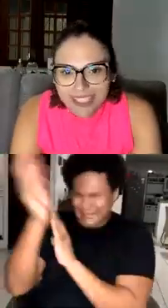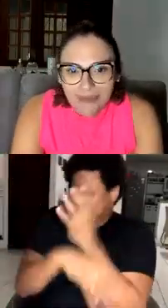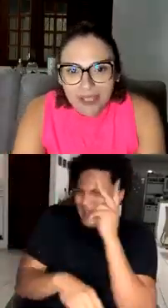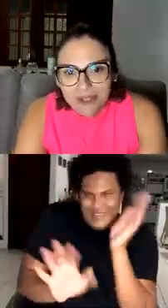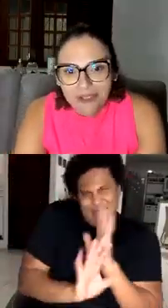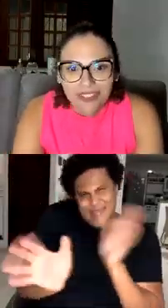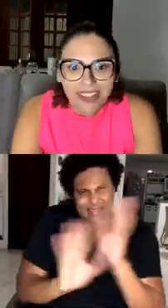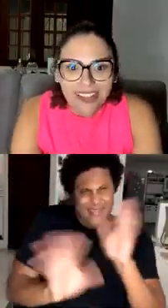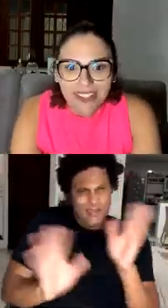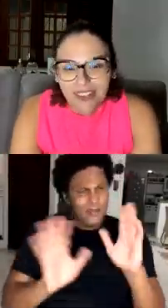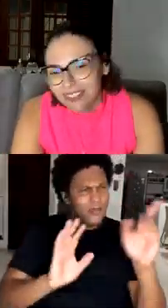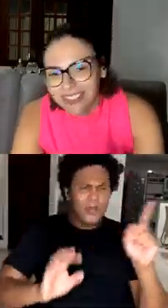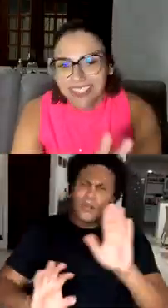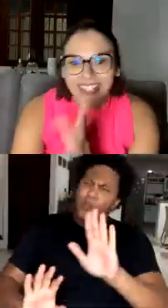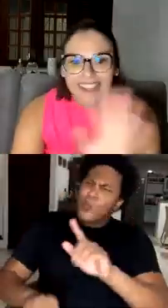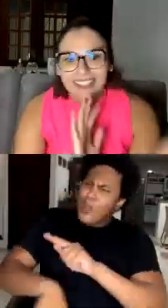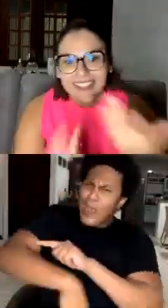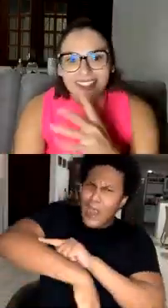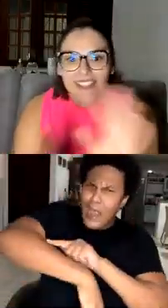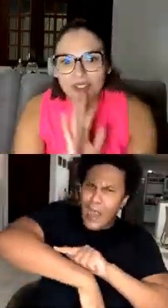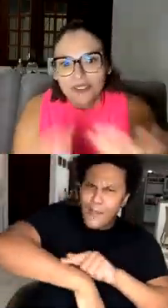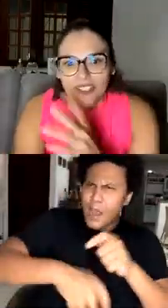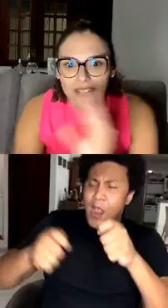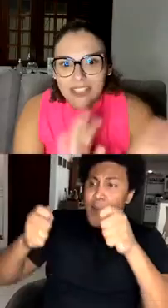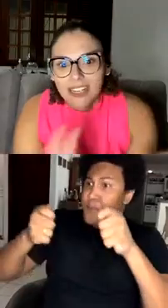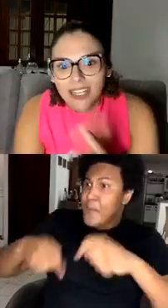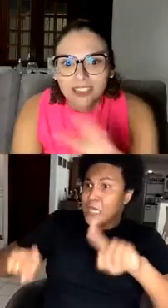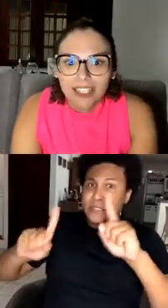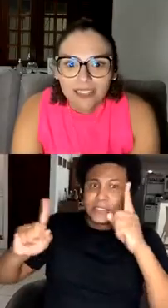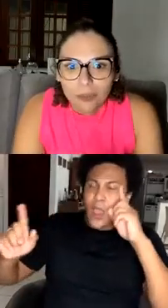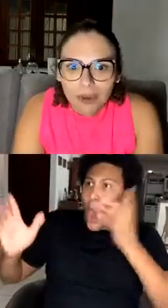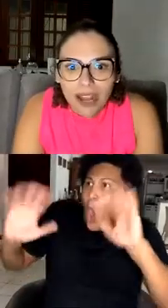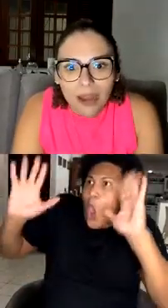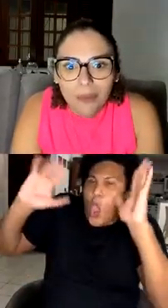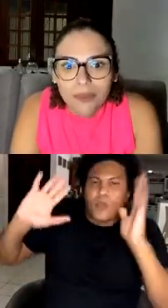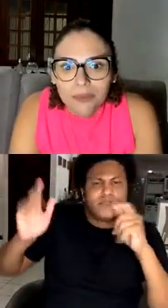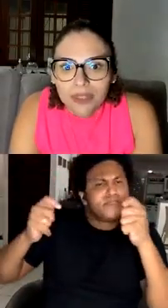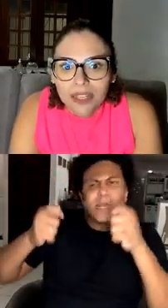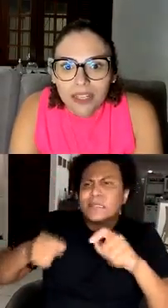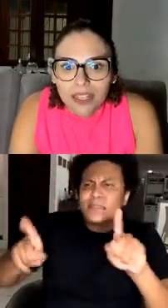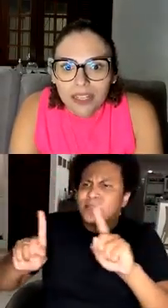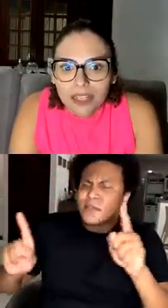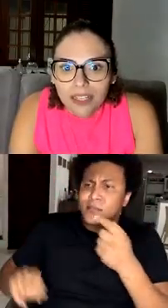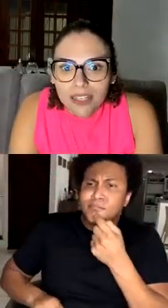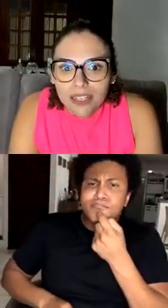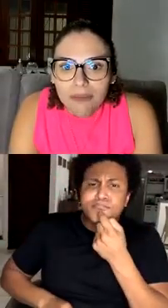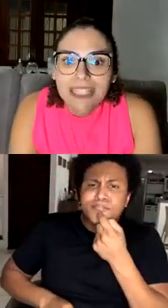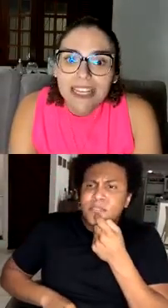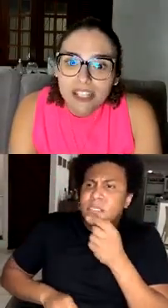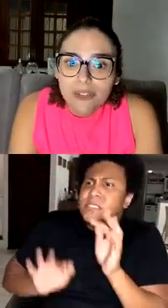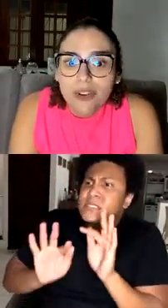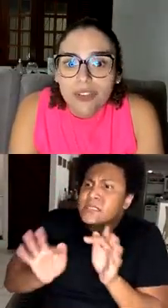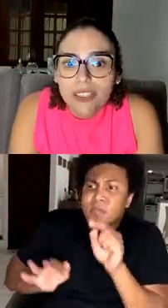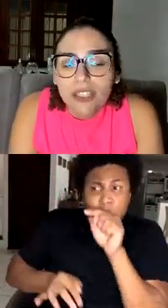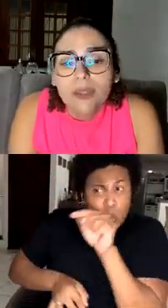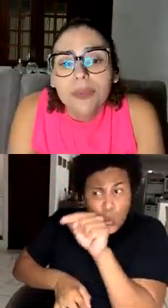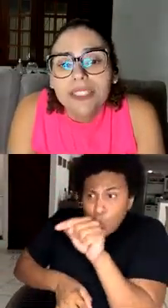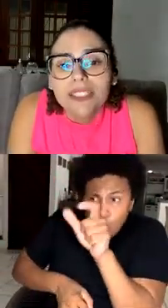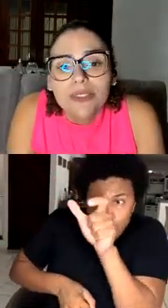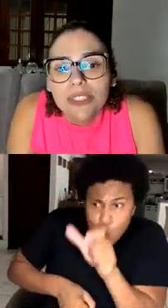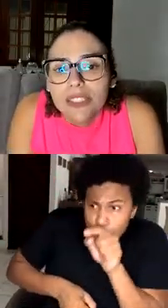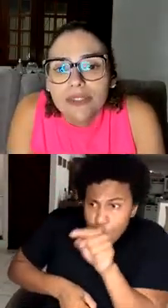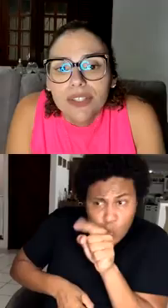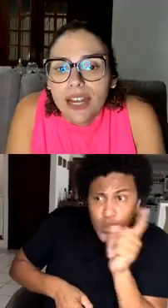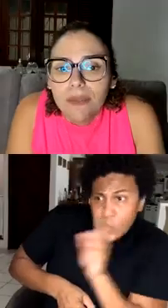queria saber de conversa, ficava se desviciando do papo. Mas aí a gente ficou falando, não